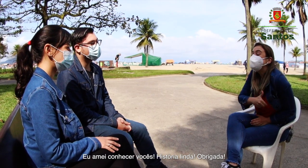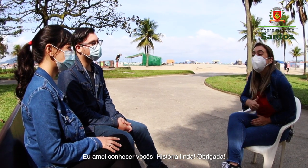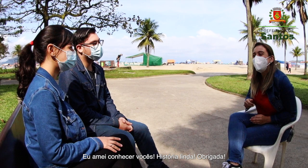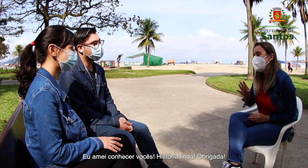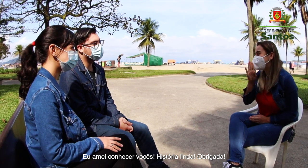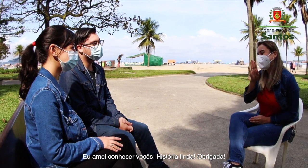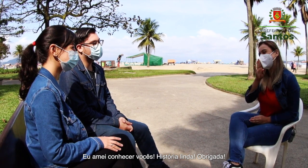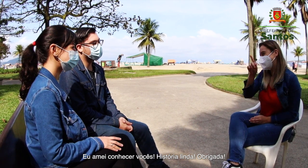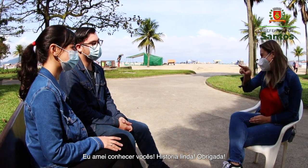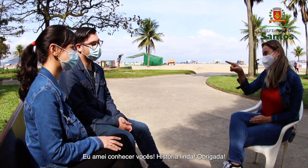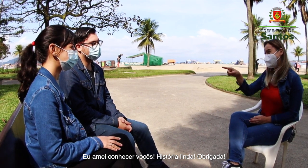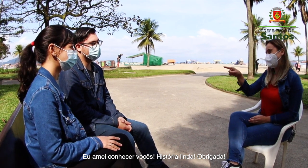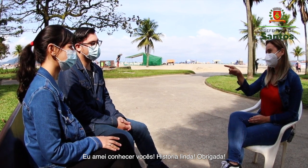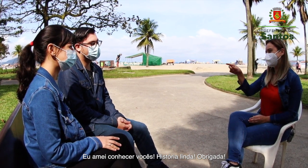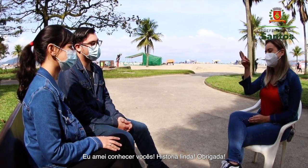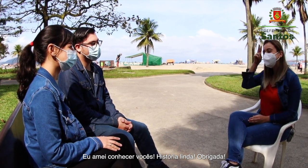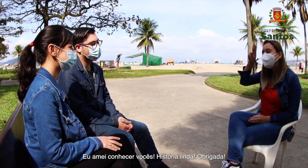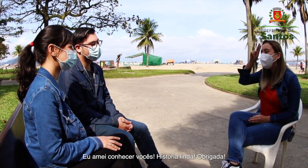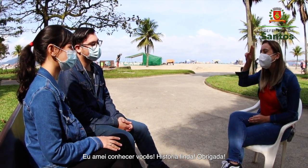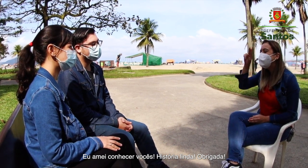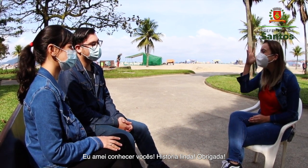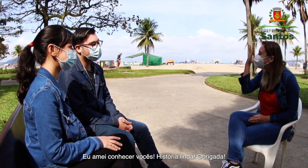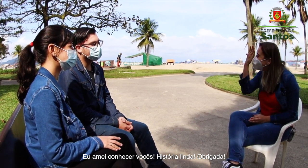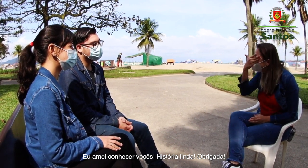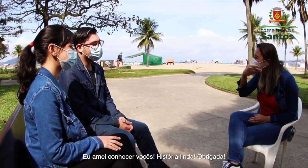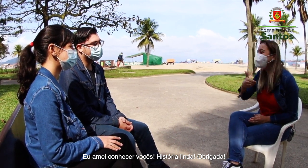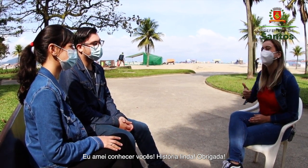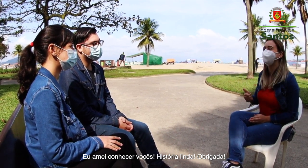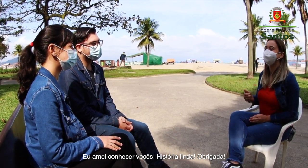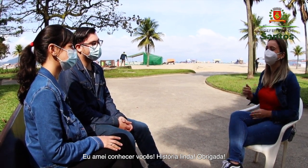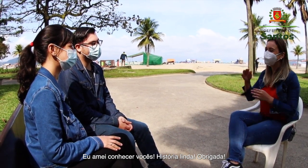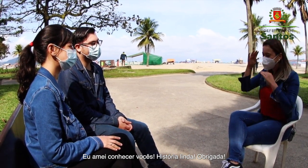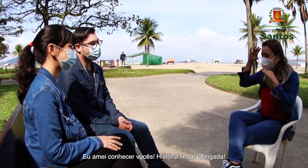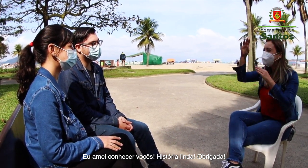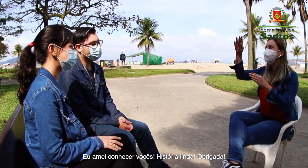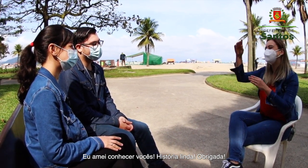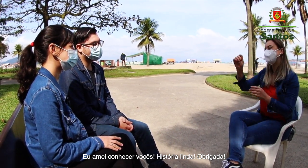amei conhecer vocês. História linda. Obrigada.